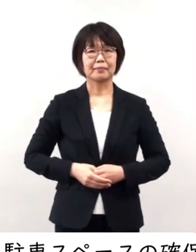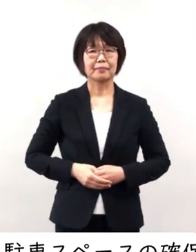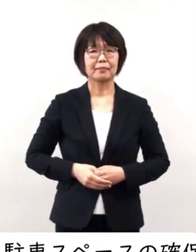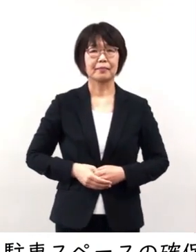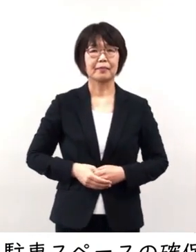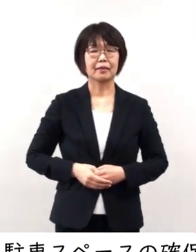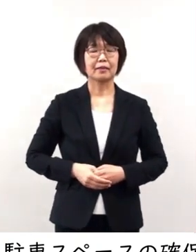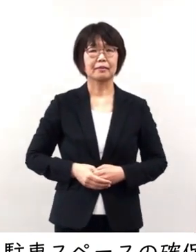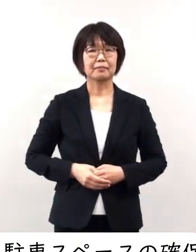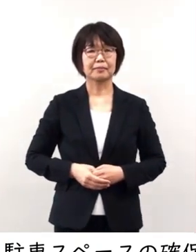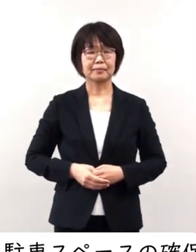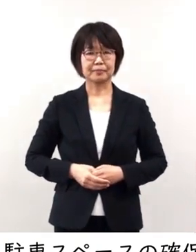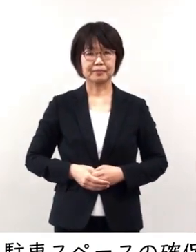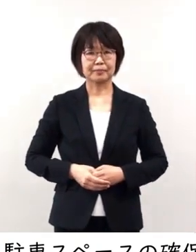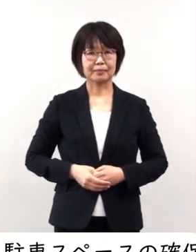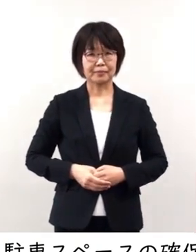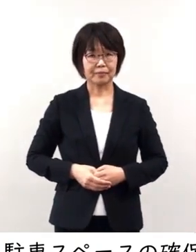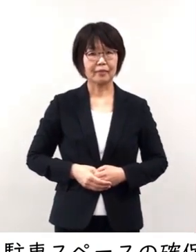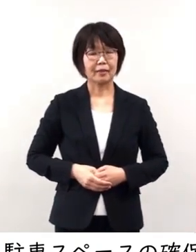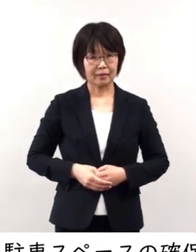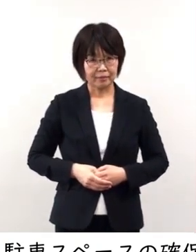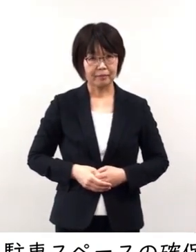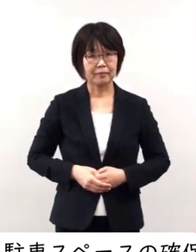力をお願いします。